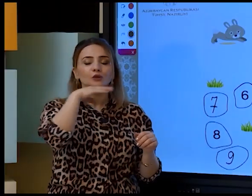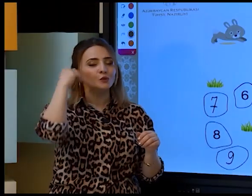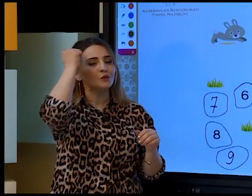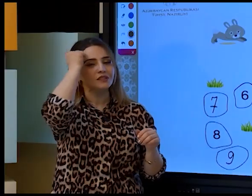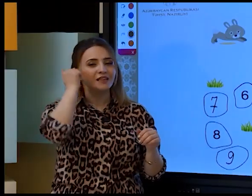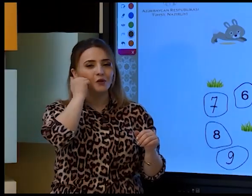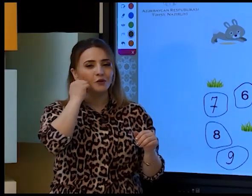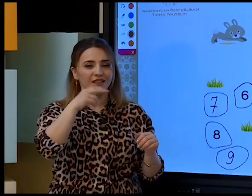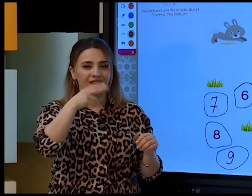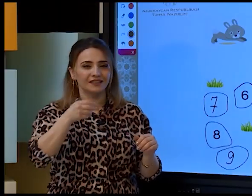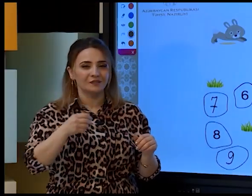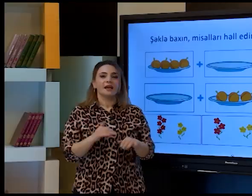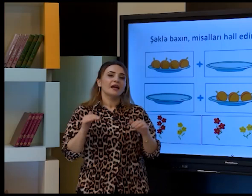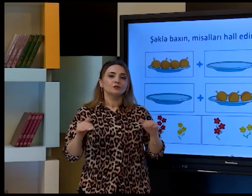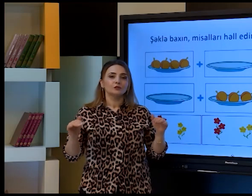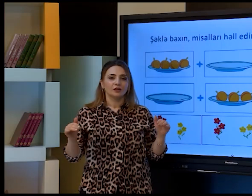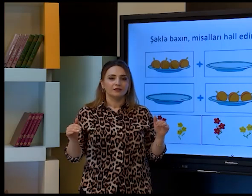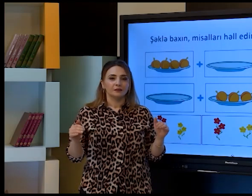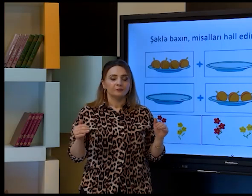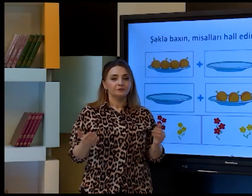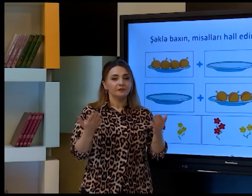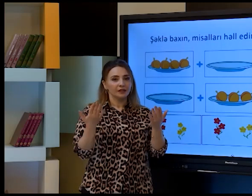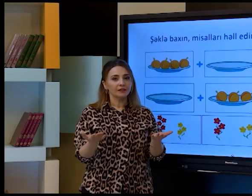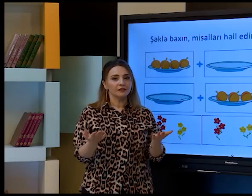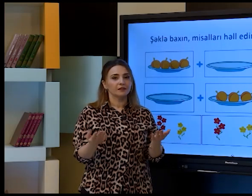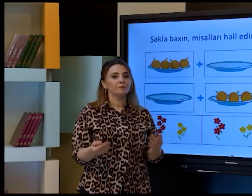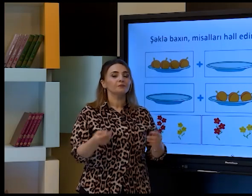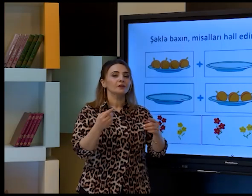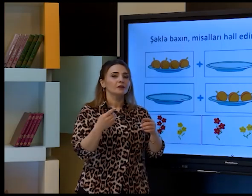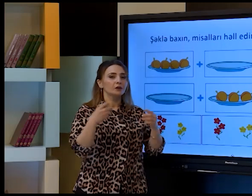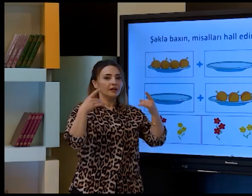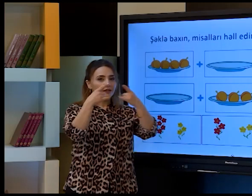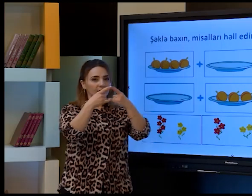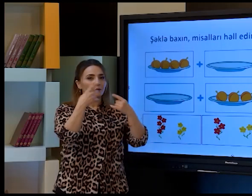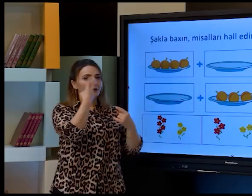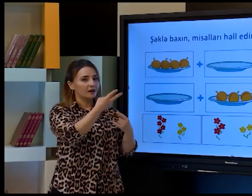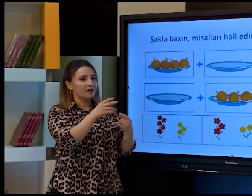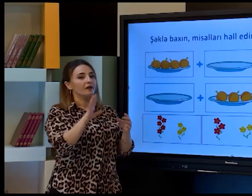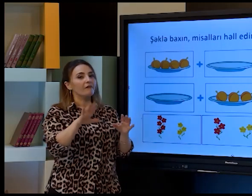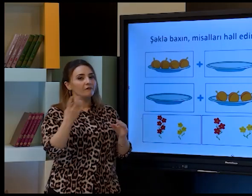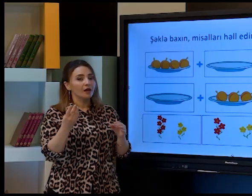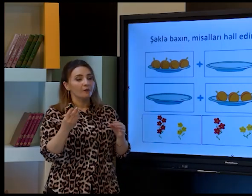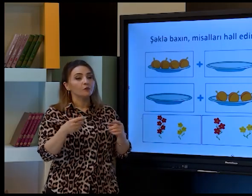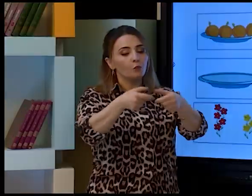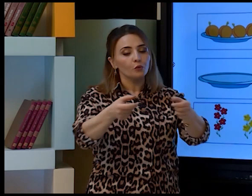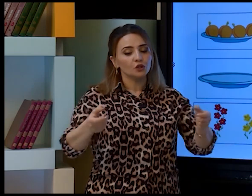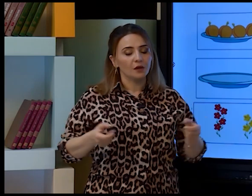çox sağ ol deyir. Əziz uşaqlar, indi ekrana baxaq və boş